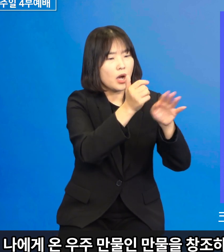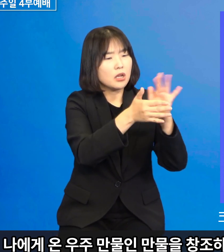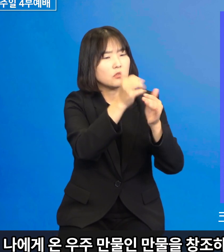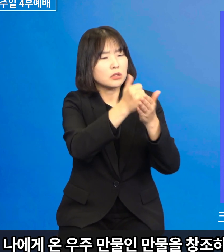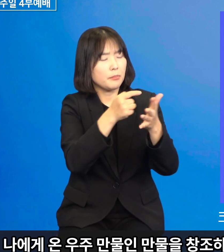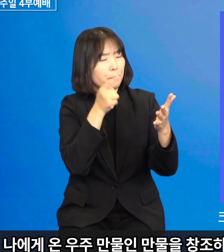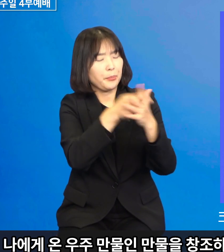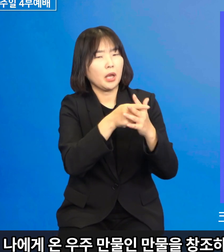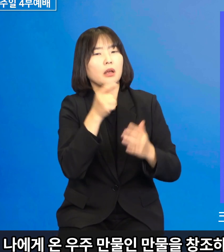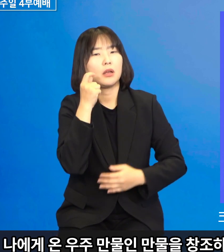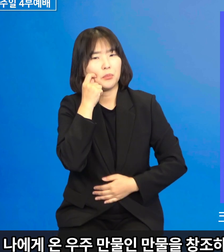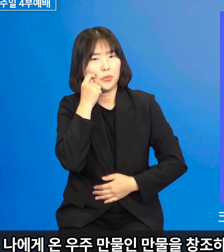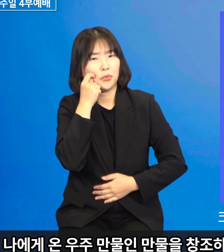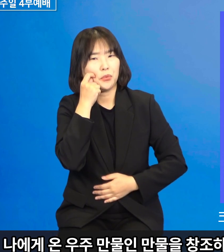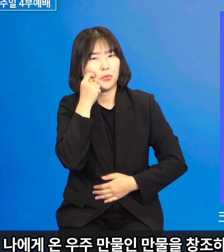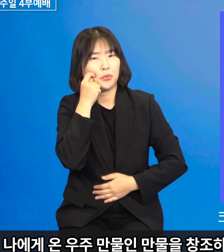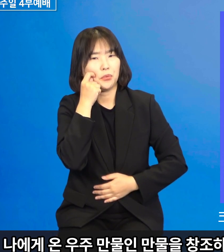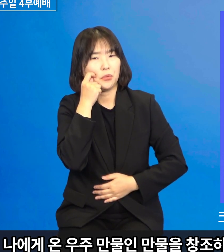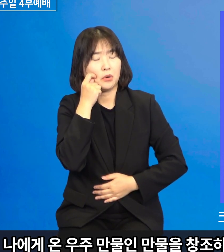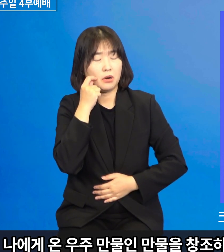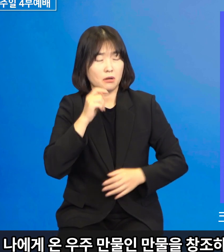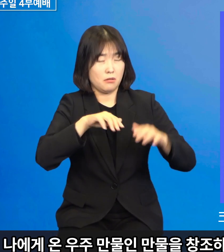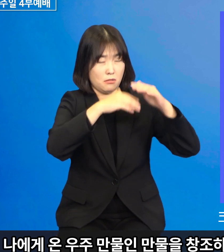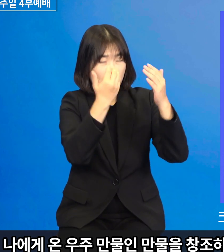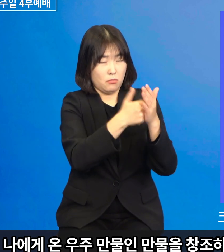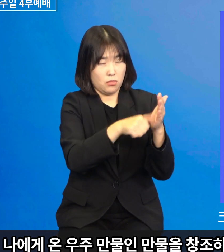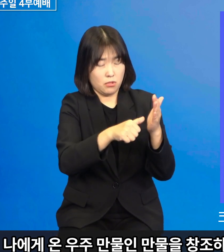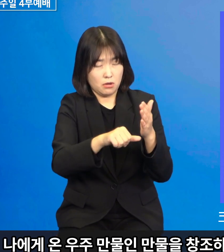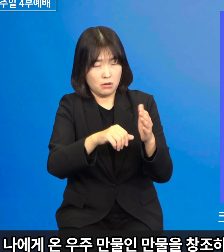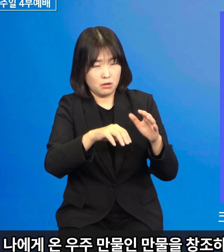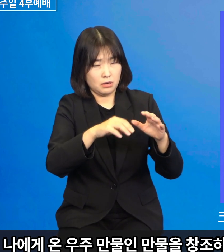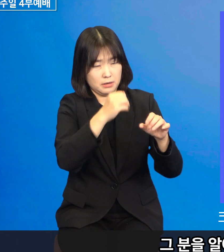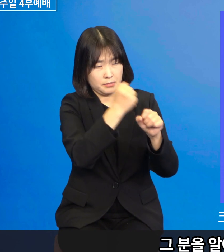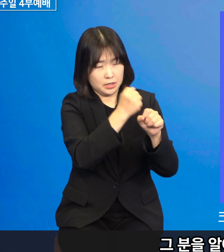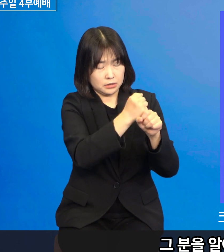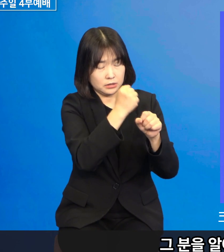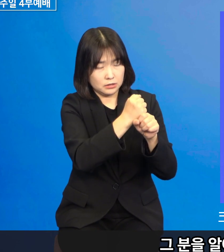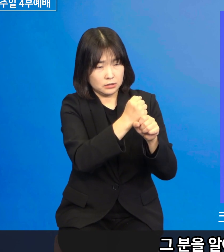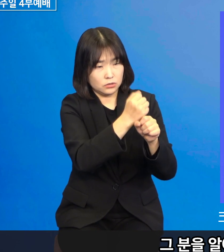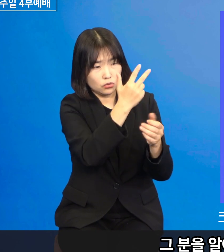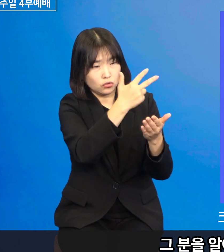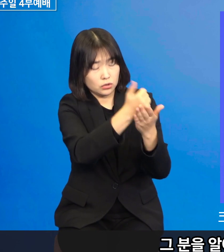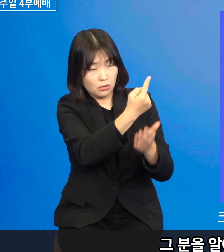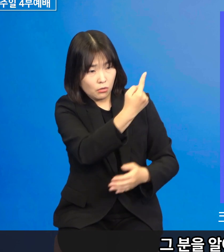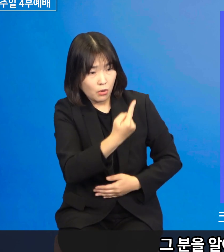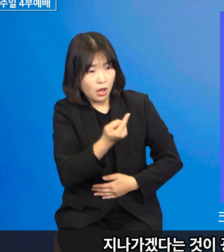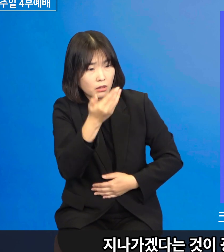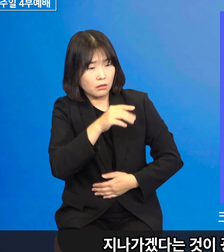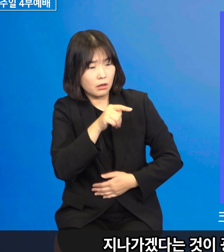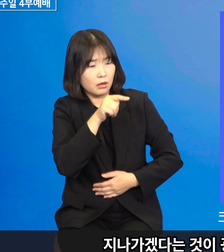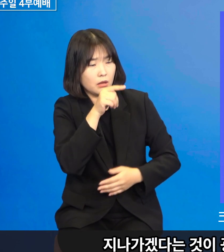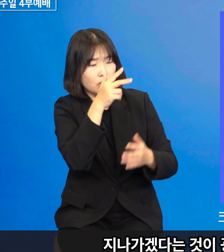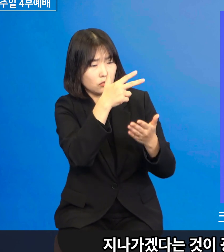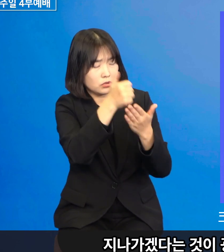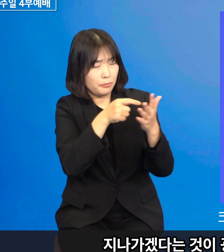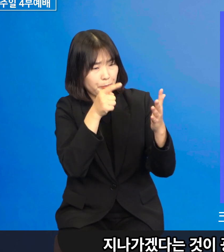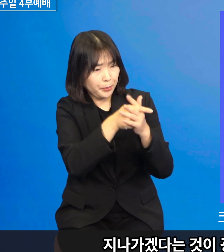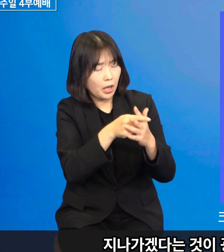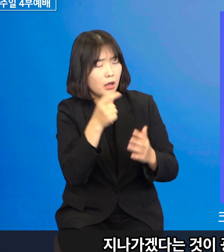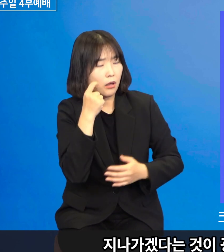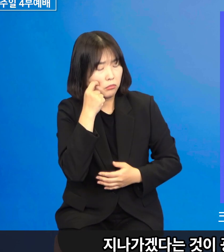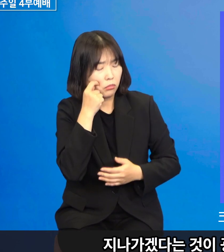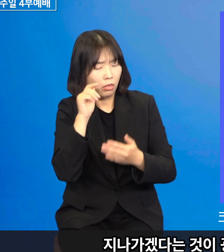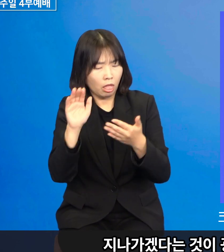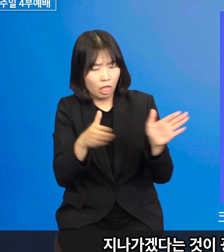우주 만물을 창조하신 그 창조주가 내게 오셨음에도 불구하고 그분을 알아보지 못하고 지나갔다는 것이